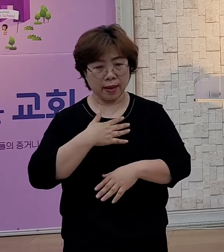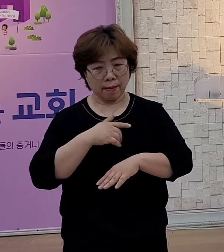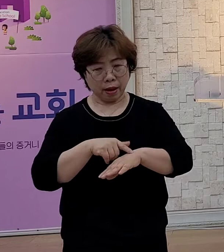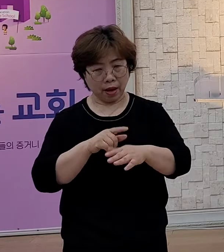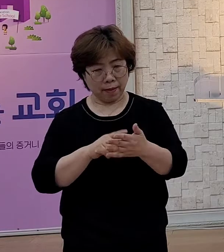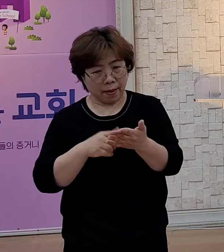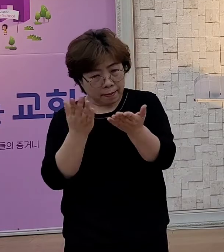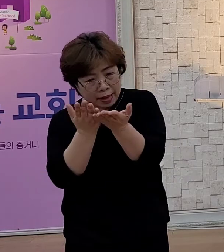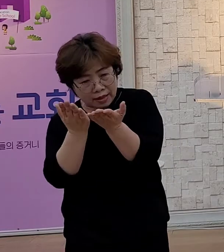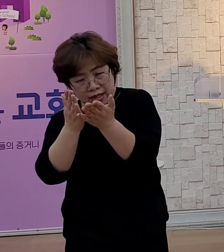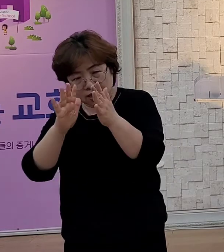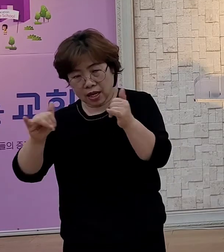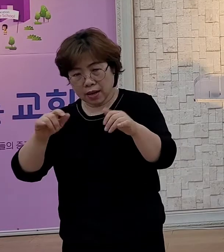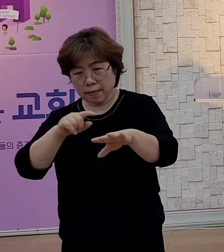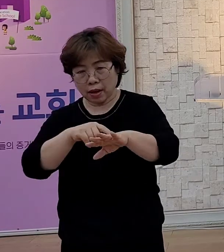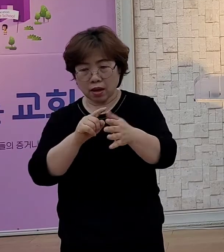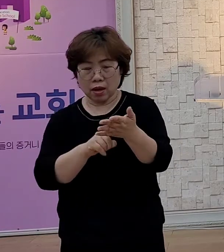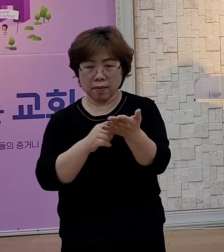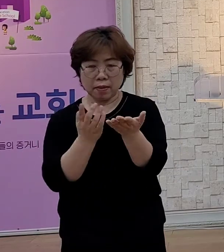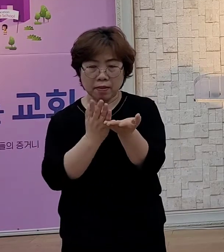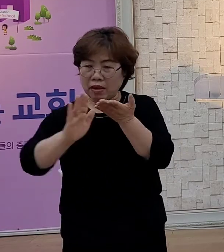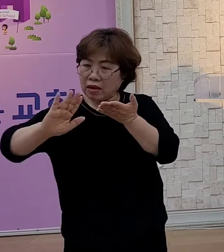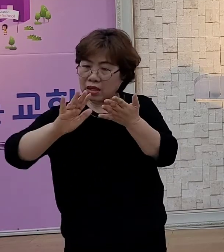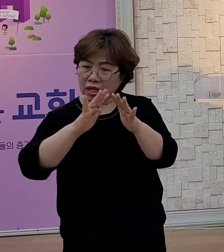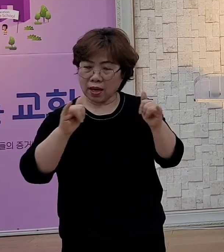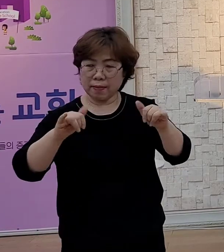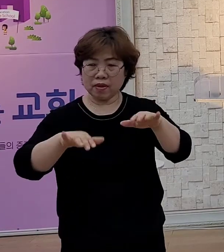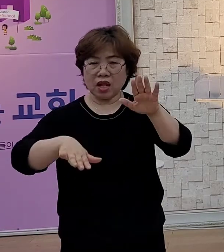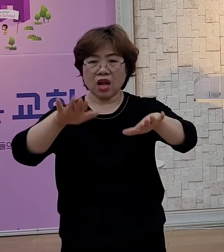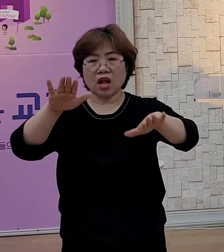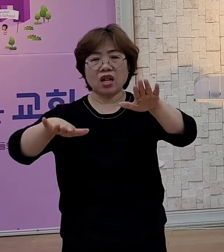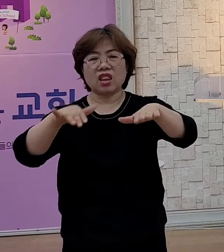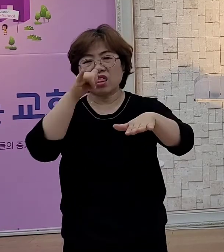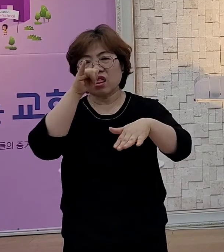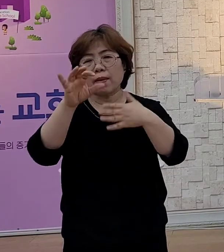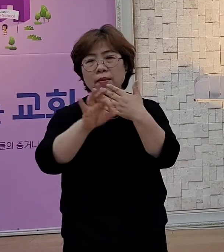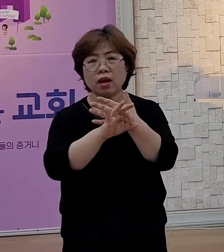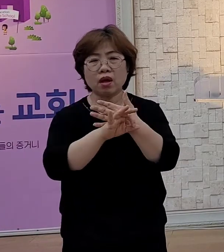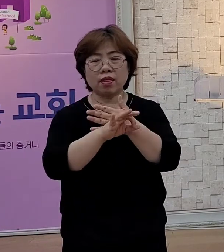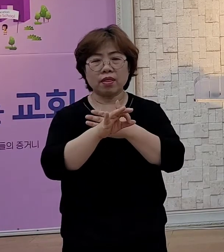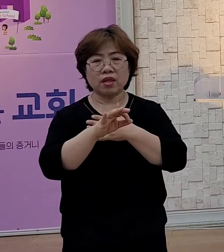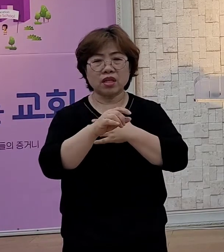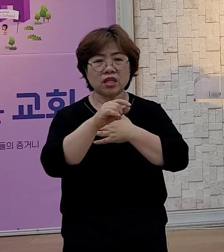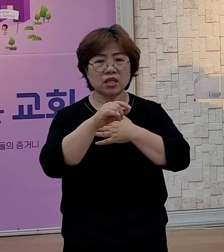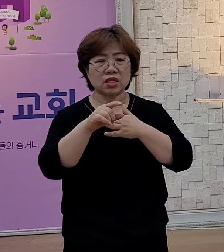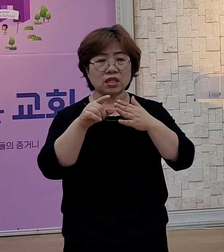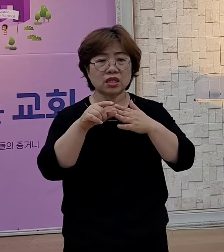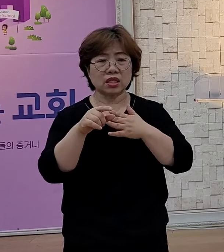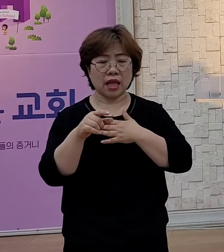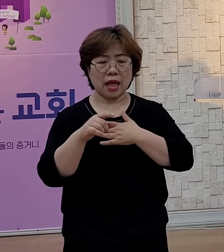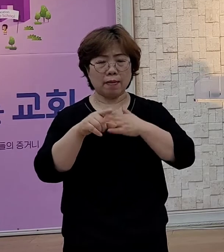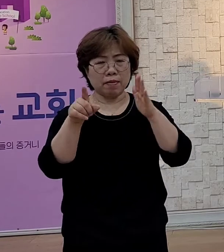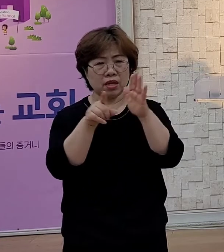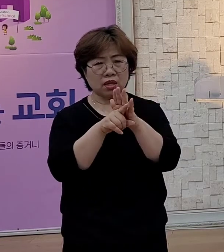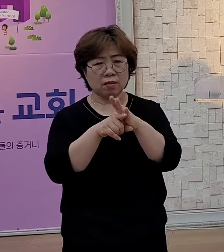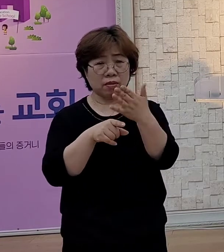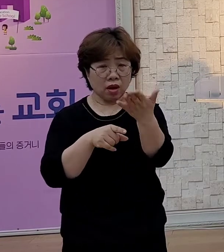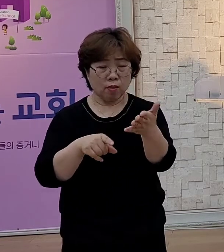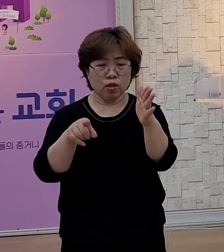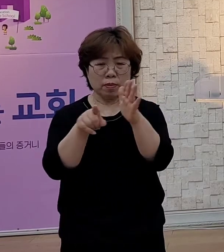드는 사람 뭐 이런 사람 저런 사람 차별해서 대우한다면 그 사람의 믿음은 뭐라는 얘기예요? 가짜라는